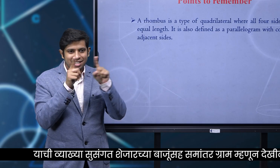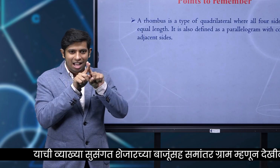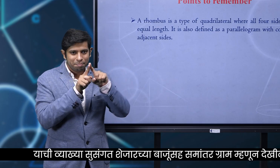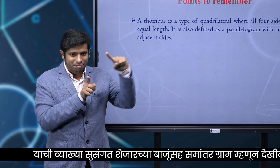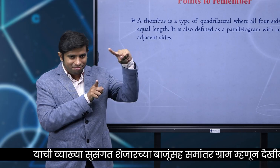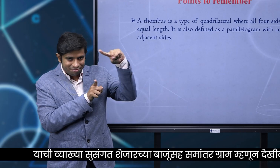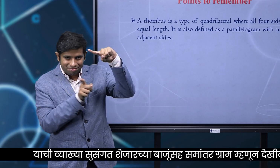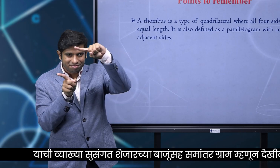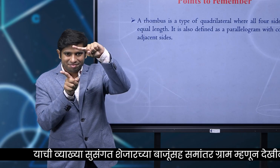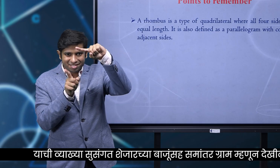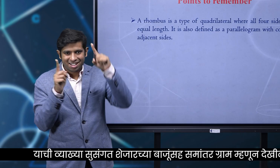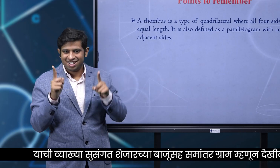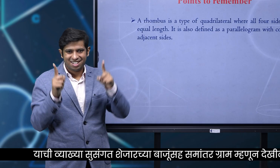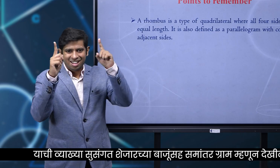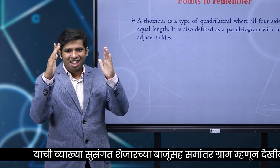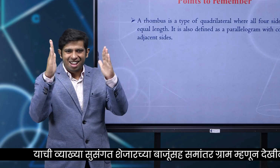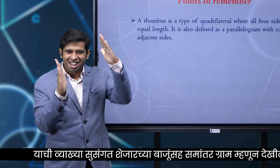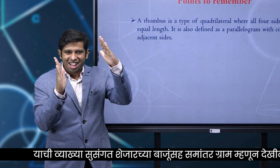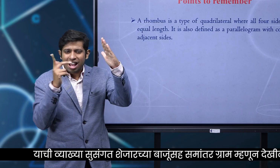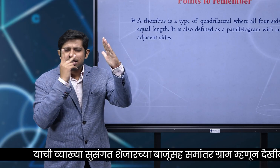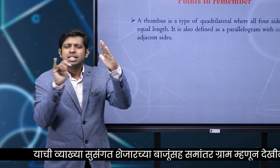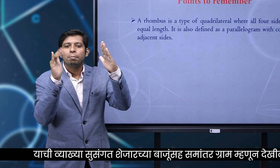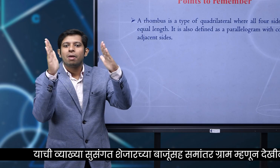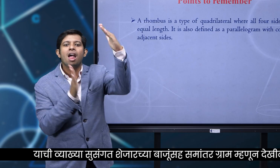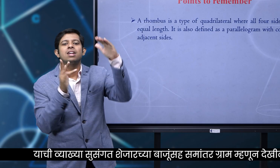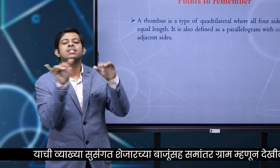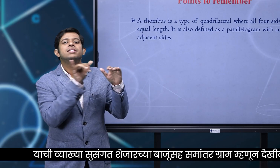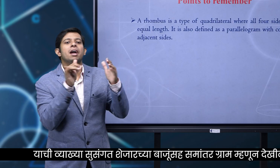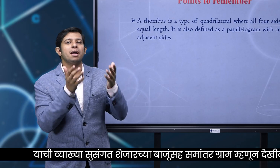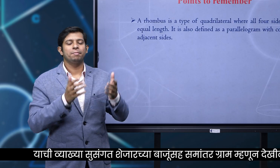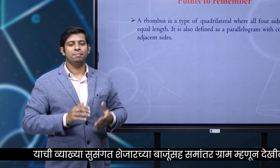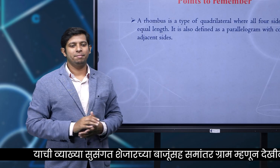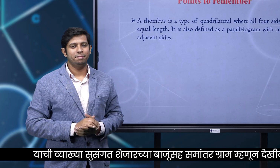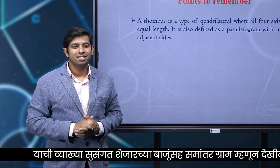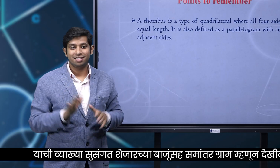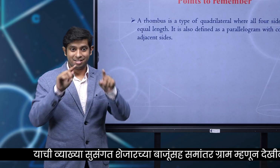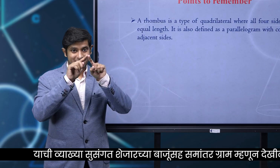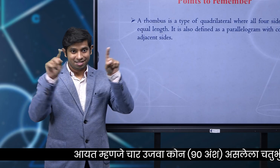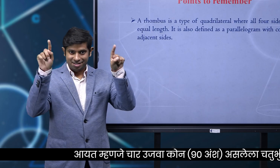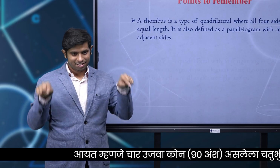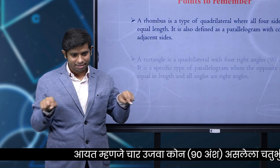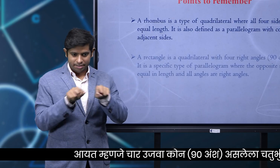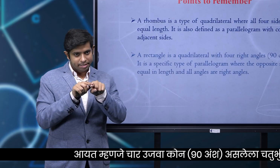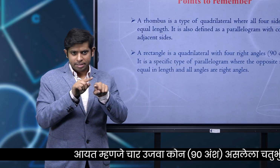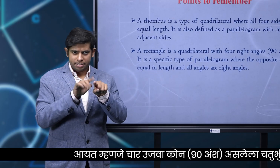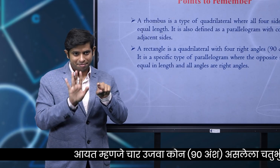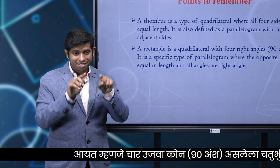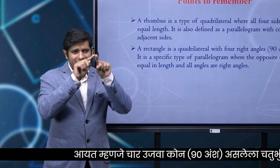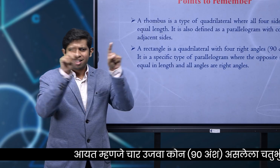याची व्याख्या सुसंगत शेजारच्या बाजूसह समांतर ग्राम म्हणून देखील केली जाते. आयत म्हणजे 4 उजवा